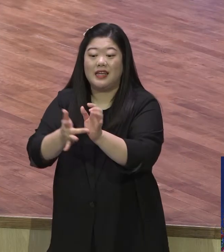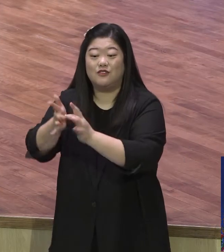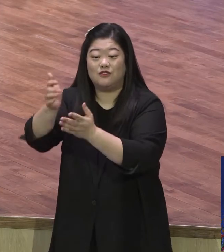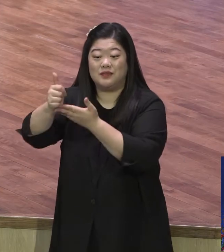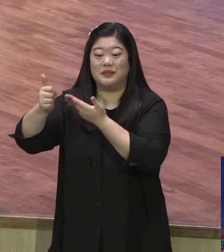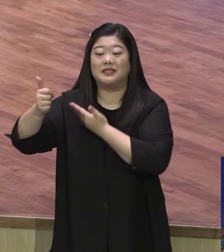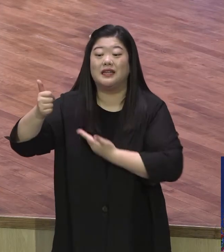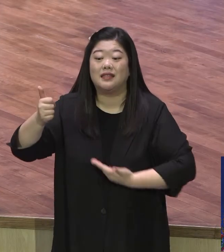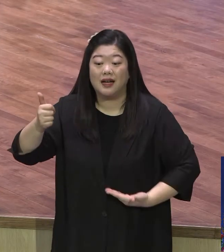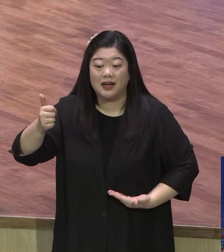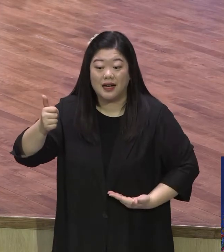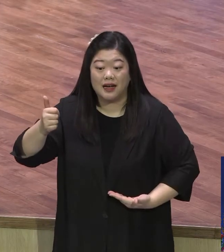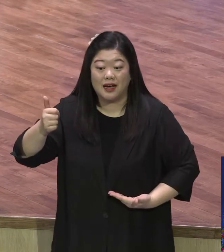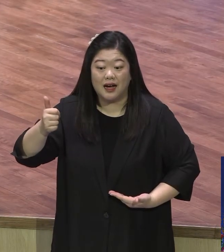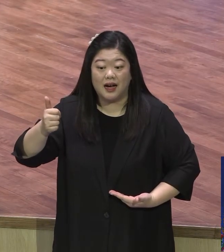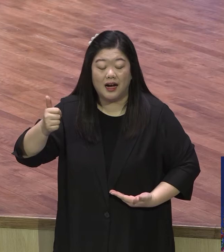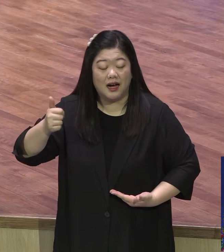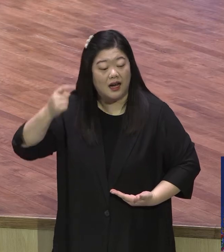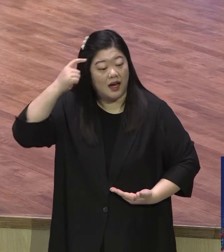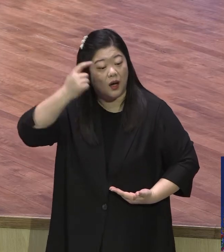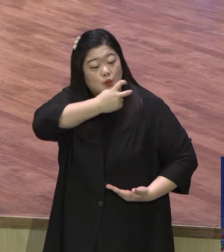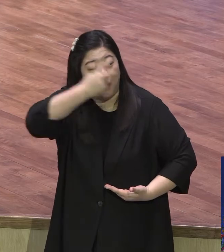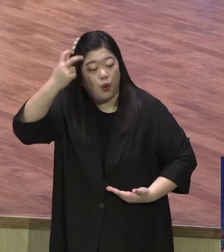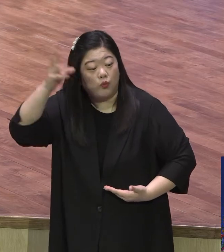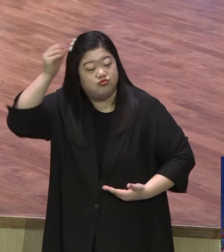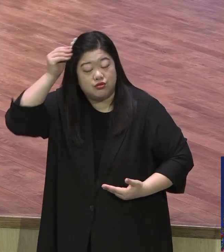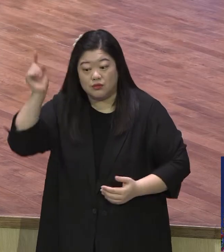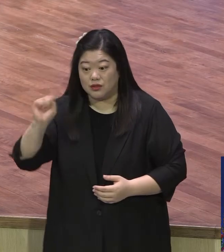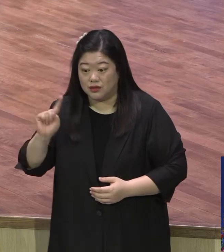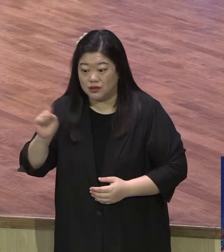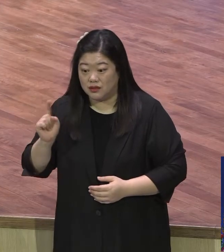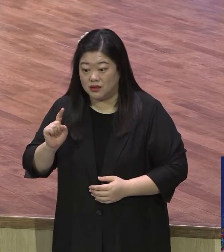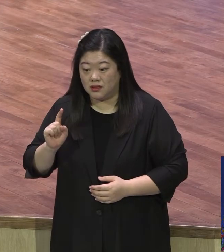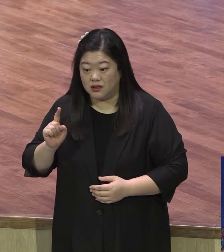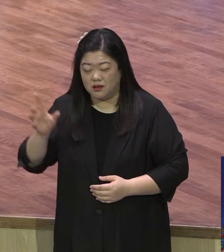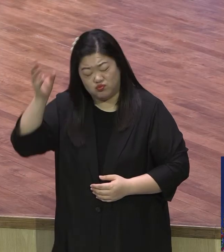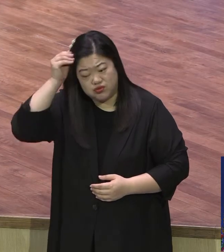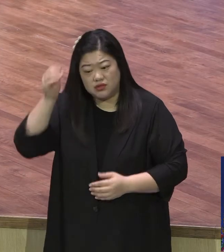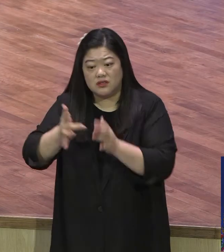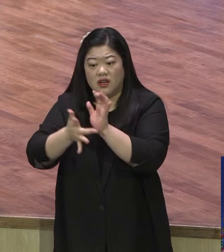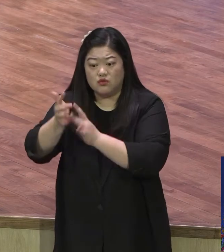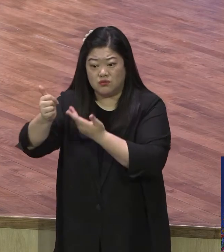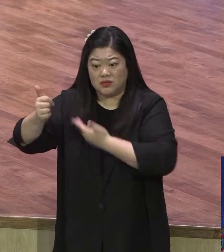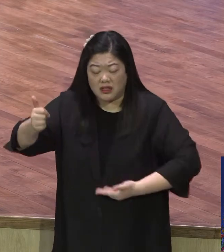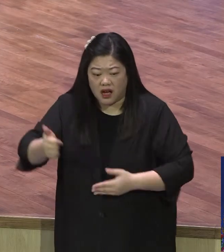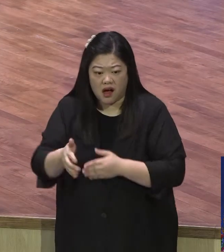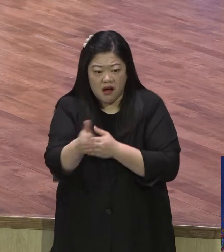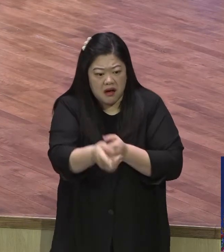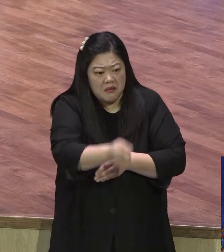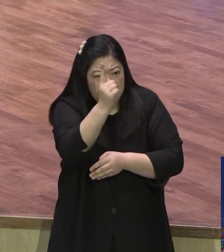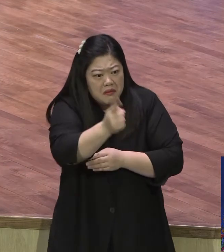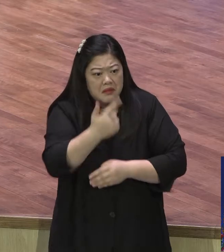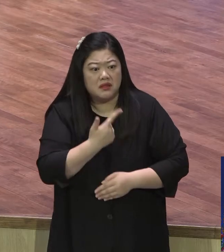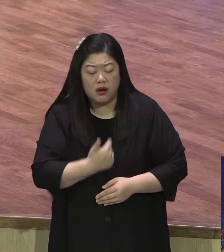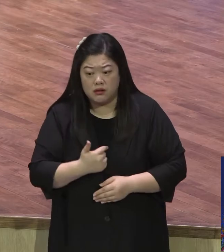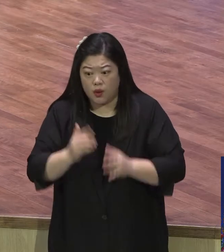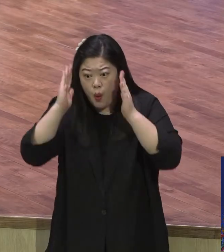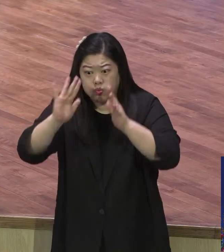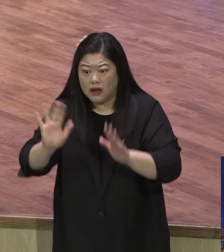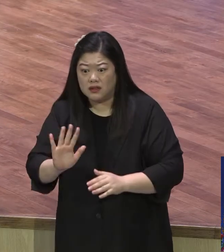노동자들이 싹 다 무슨 요한이 요한복음 쓰고 요한 1,2,3서를 쓰고 요한 게시록을 섭니까